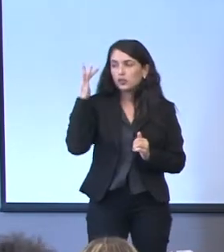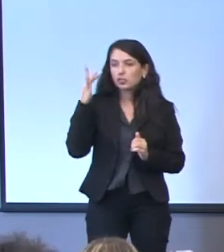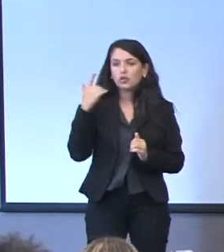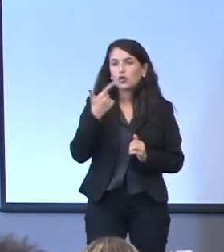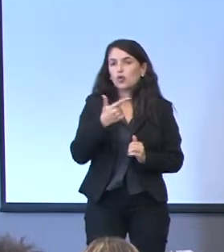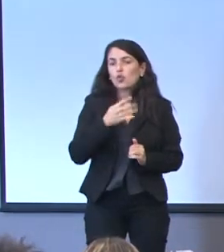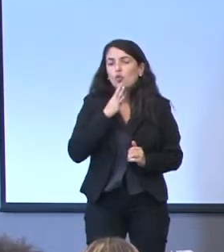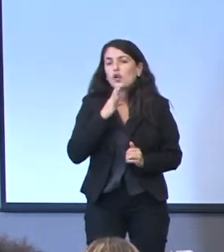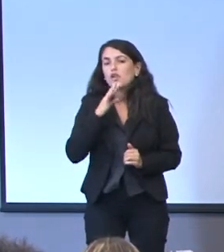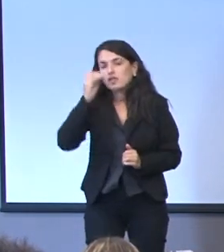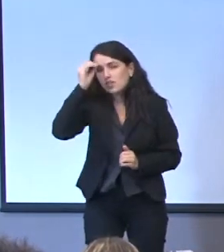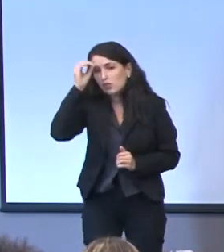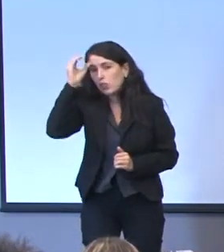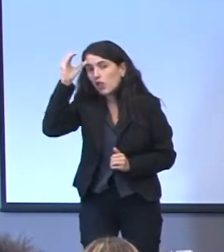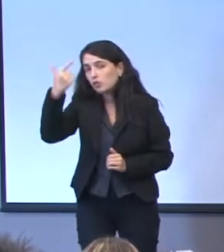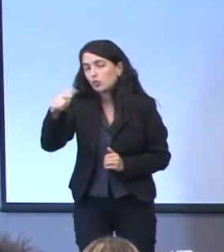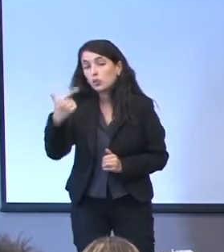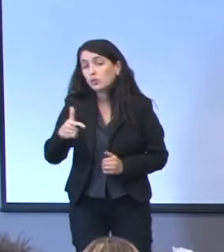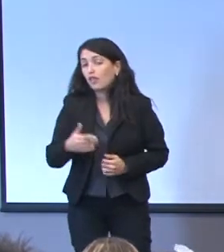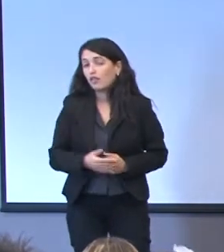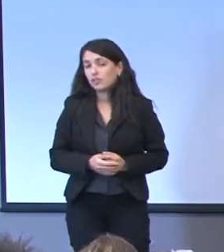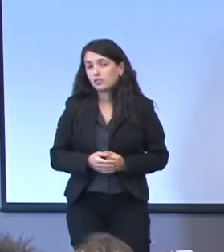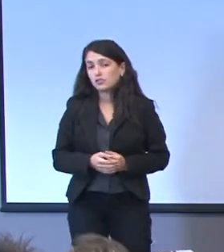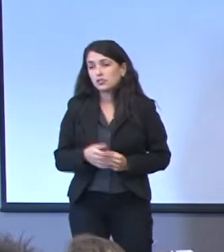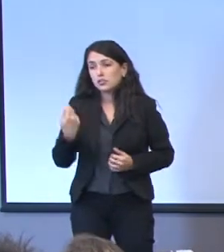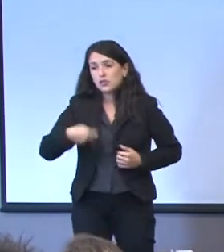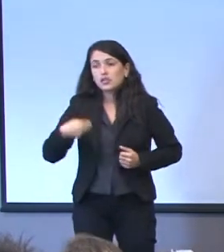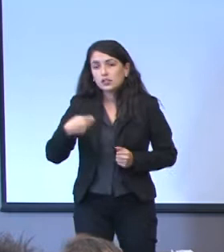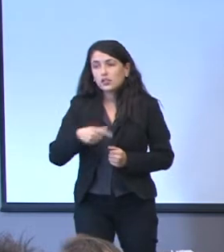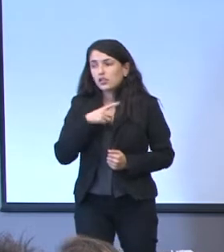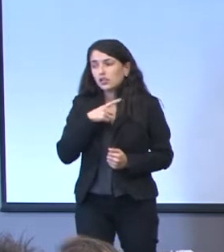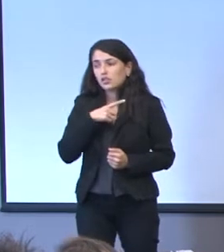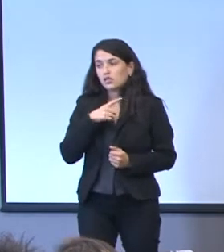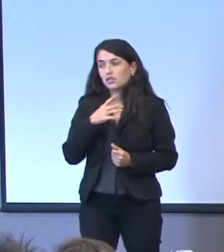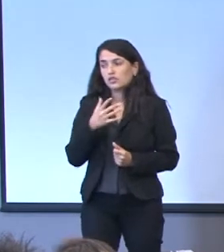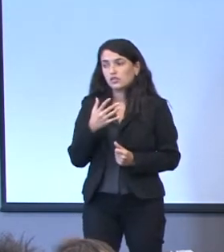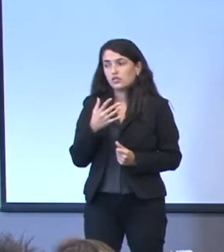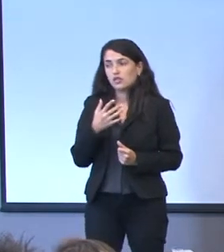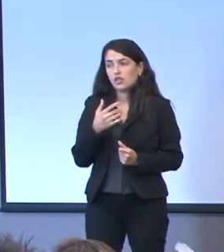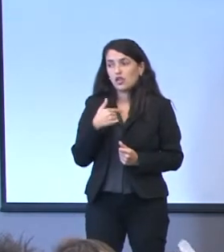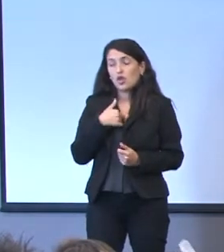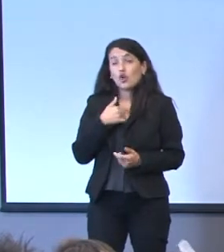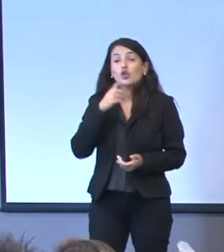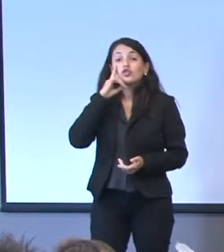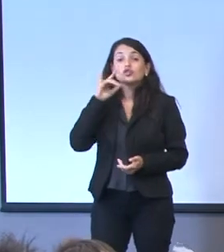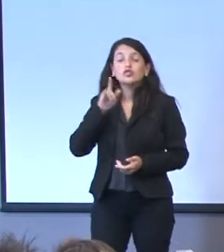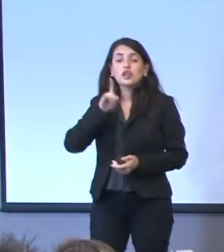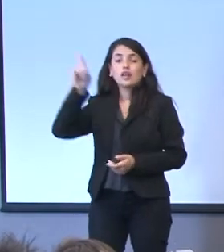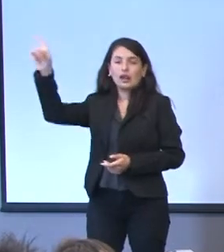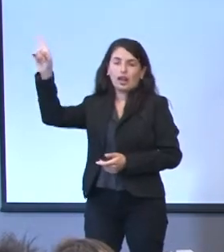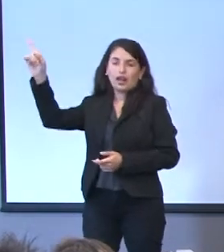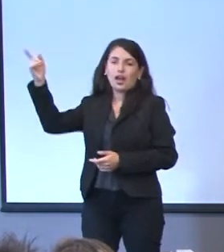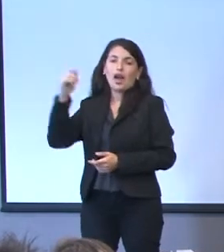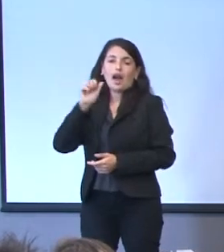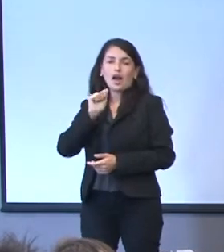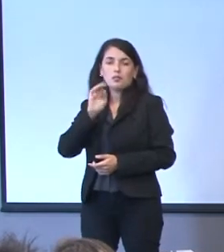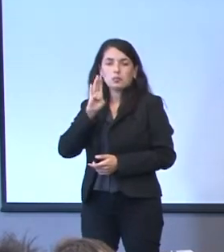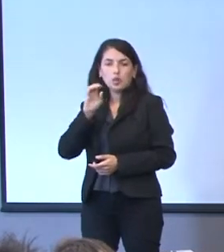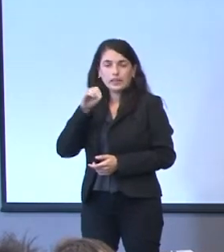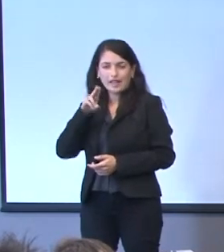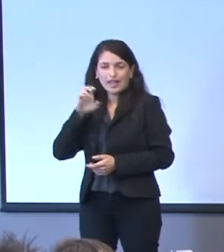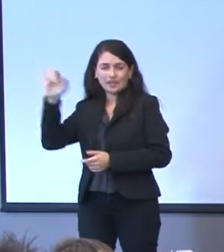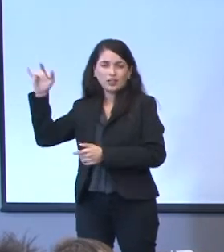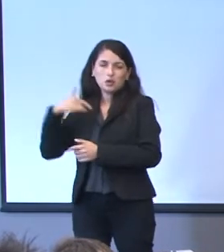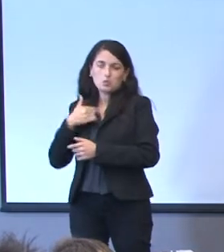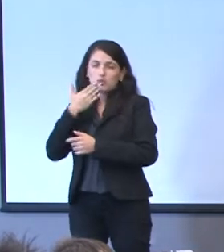tanto conhecimento que precisariam ter. E isso, olha, eu estou aqui num dia que eu abonei, eu podia ter abonado um dia que eu estava cheia